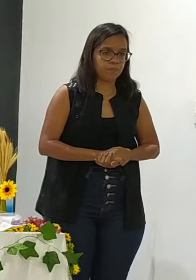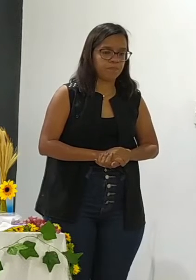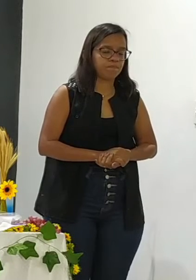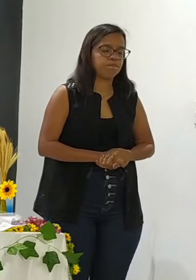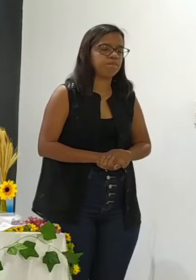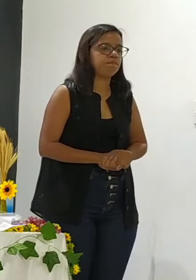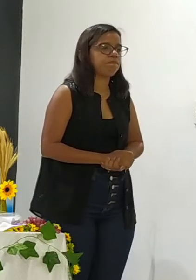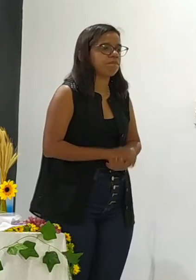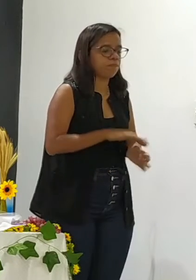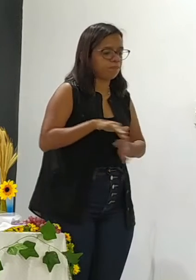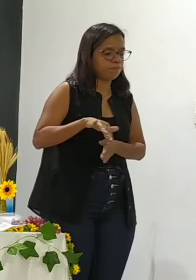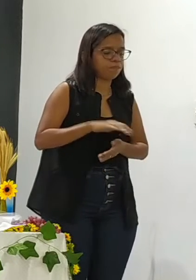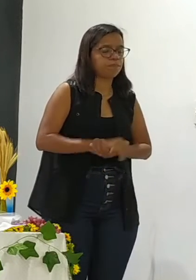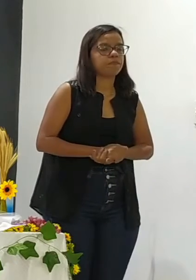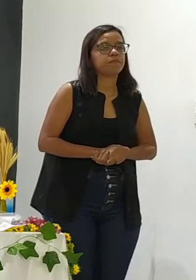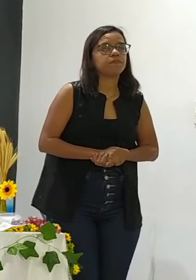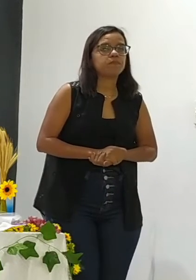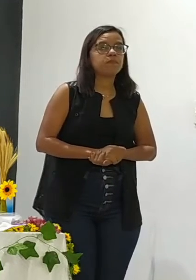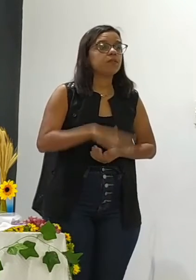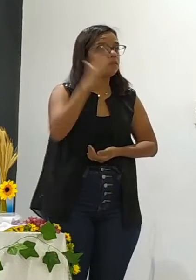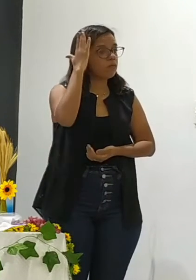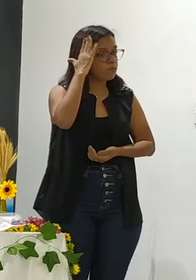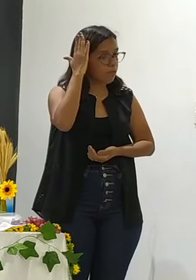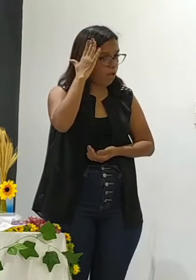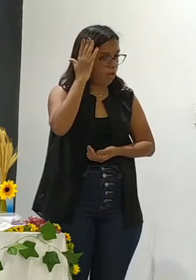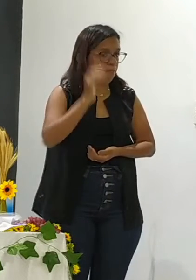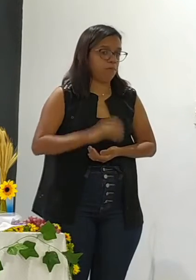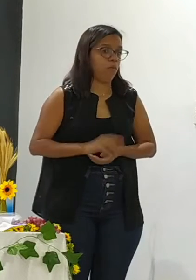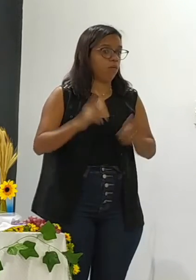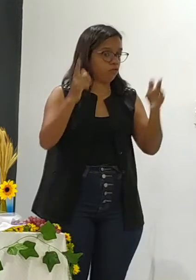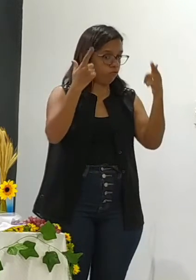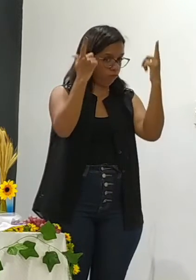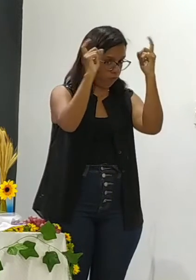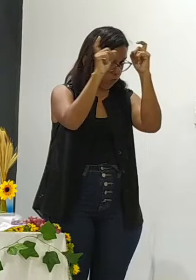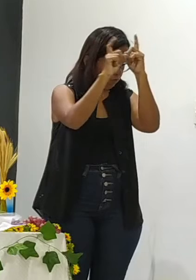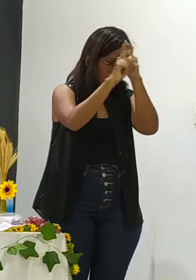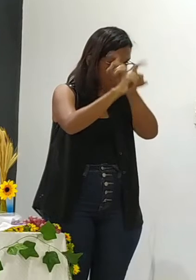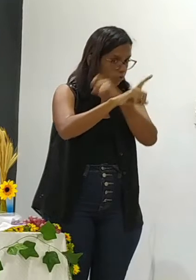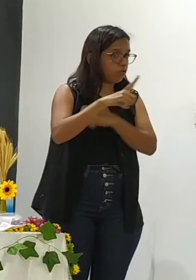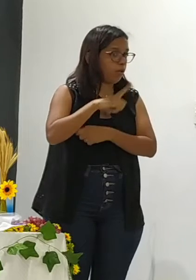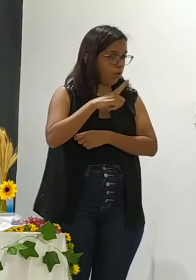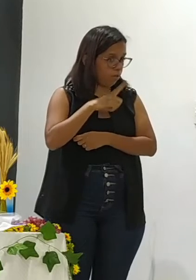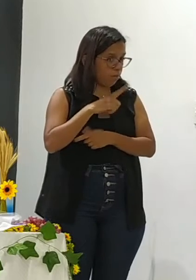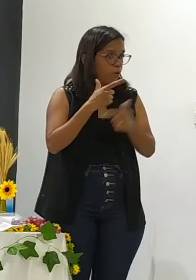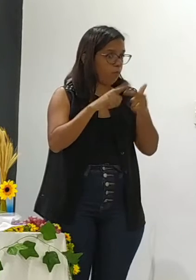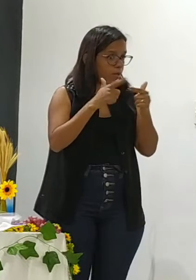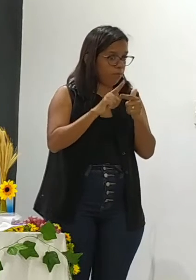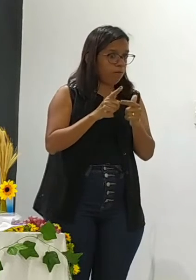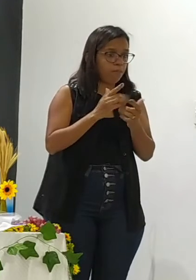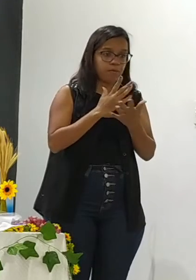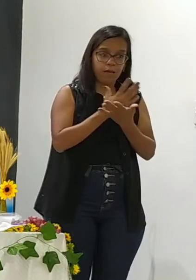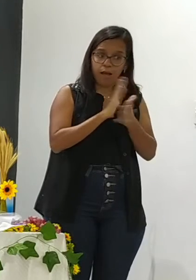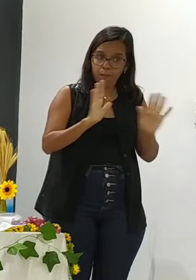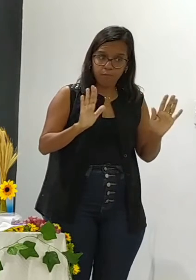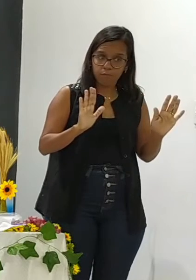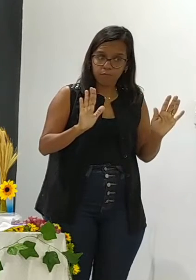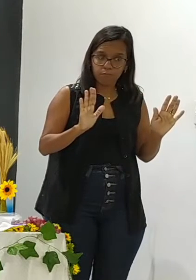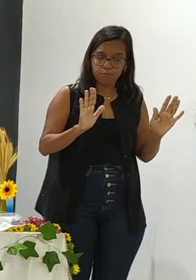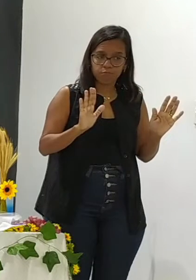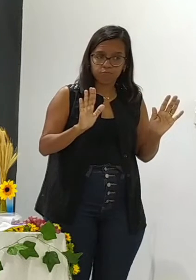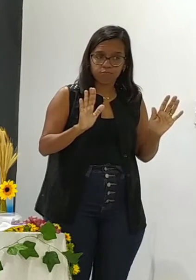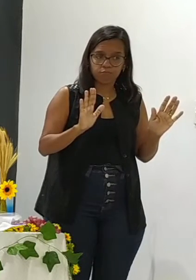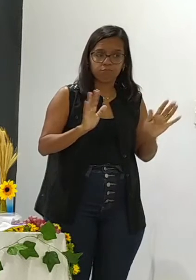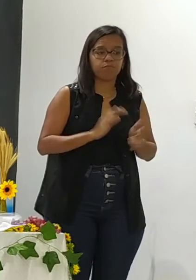Então, querido, saiba de uma coisa: a crise ela vem, mas ela vai.